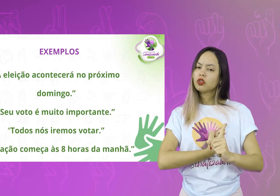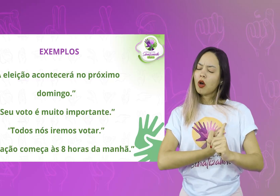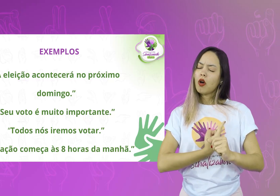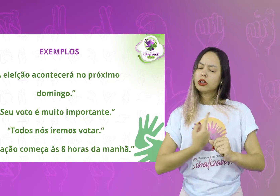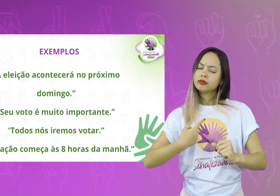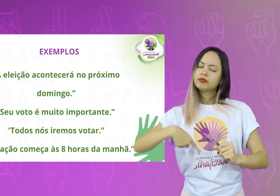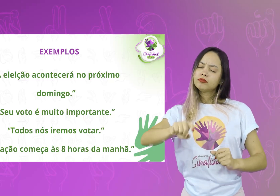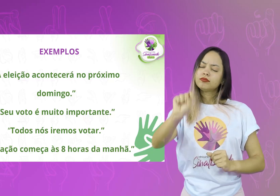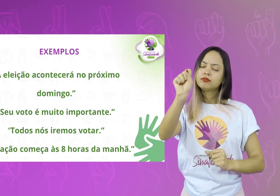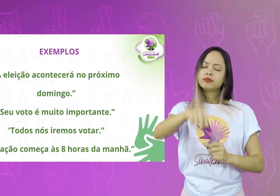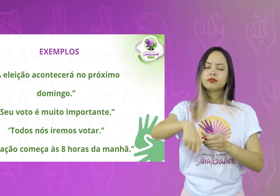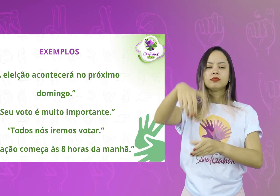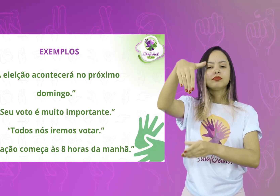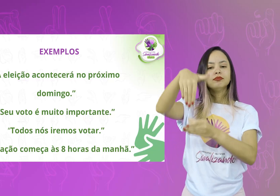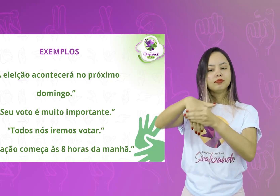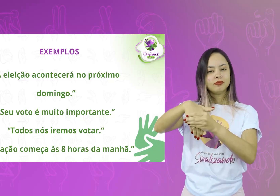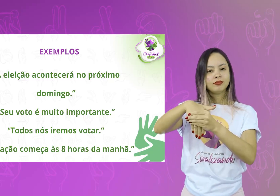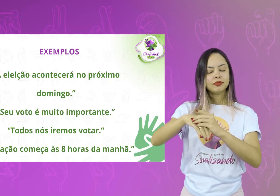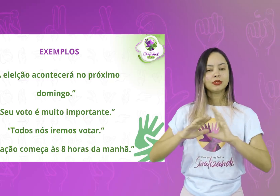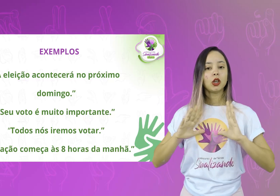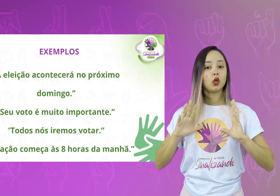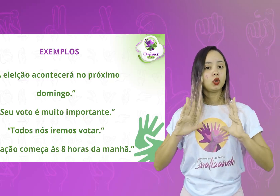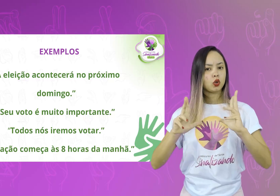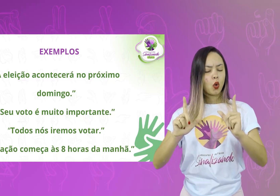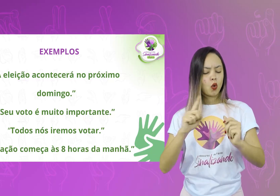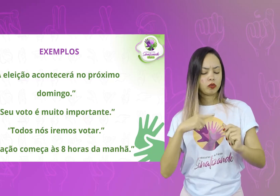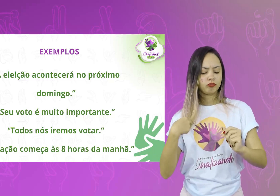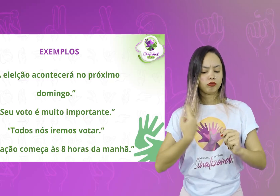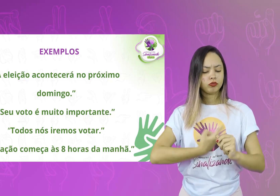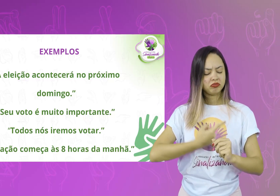Terceiro, todos nós iremos votar.